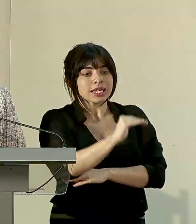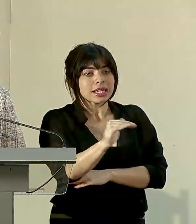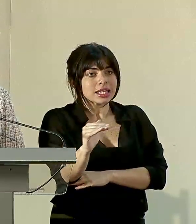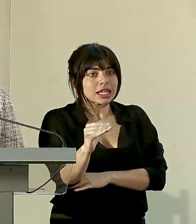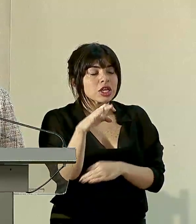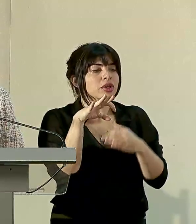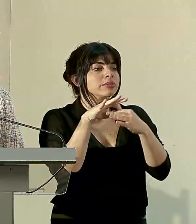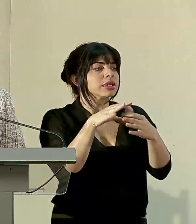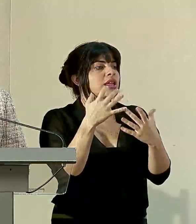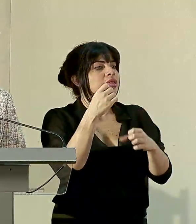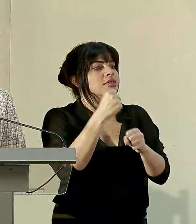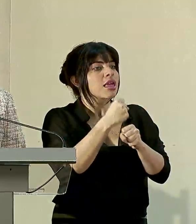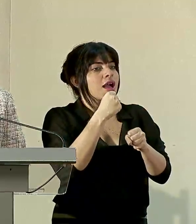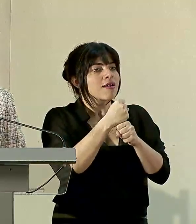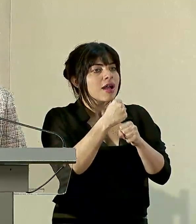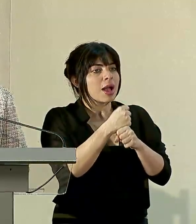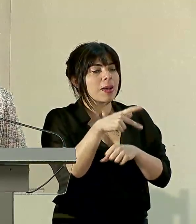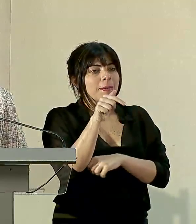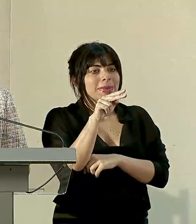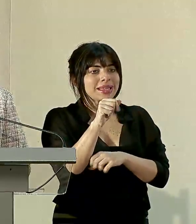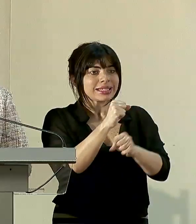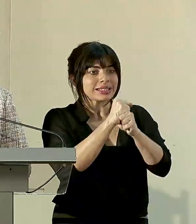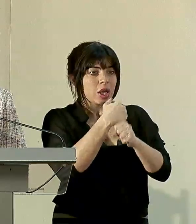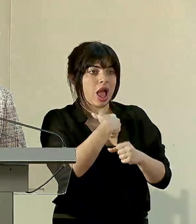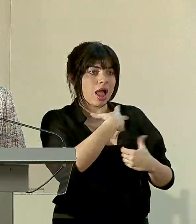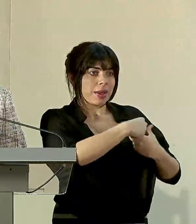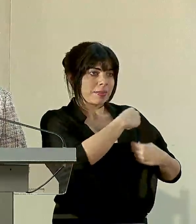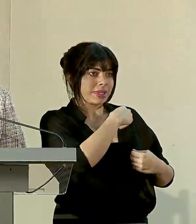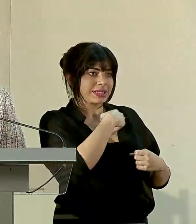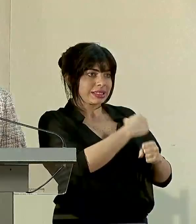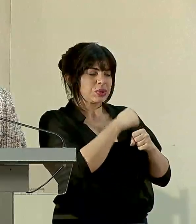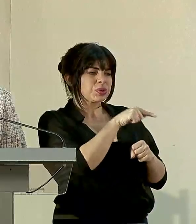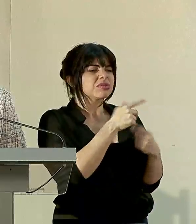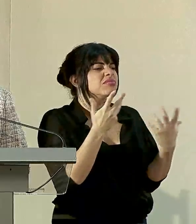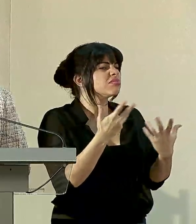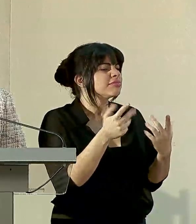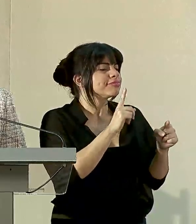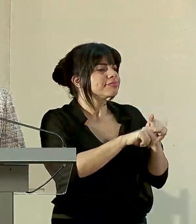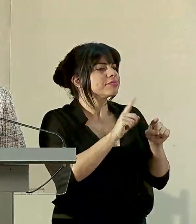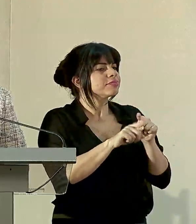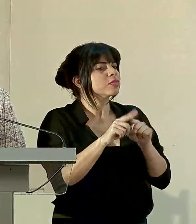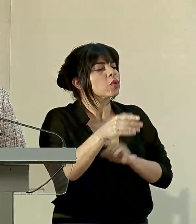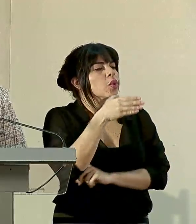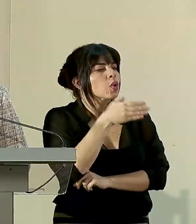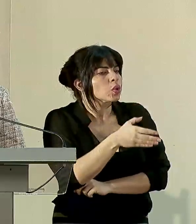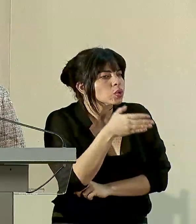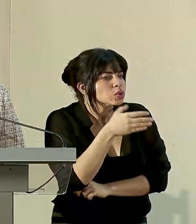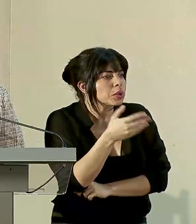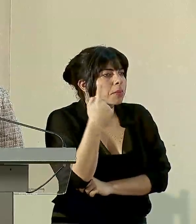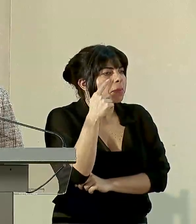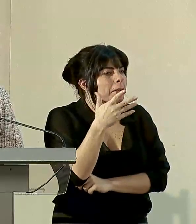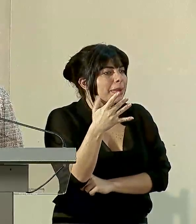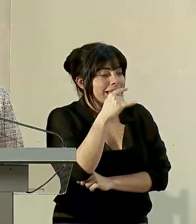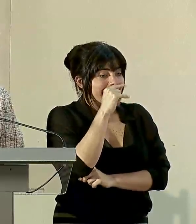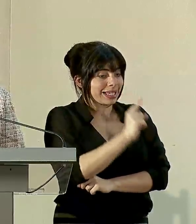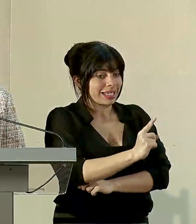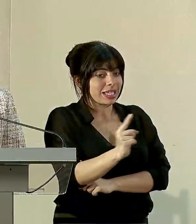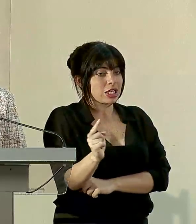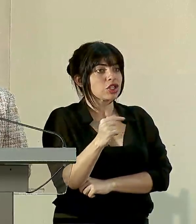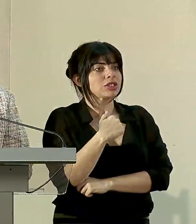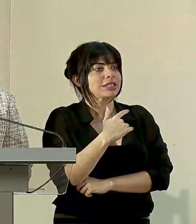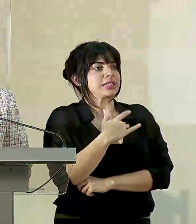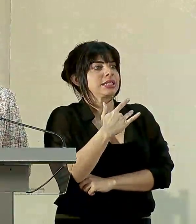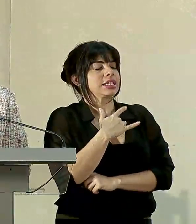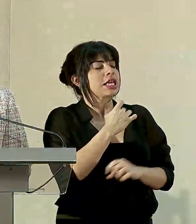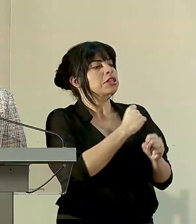con el trabajo de Pinta Seguro que tiene el Ministerio de Seguridad, que son una serie de consejos para que los niños sientan